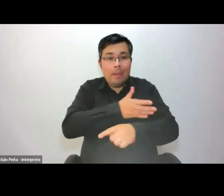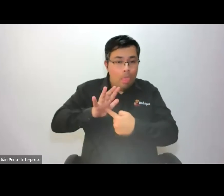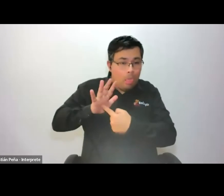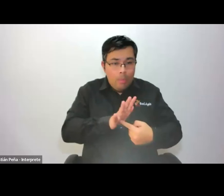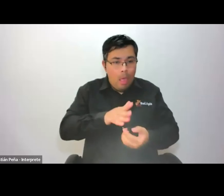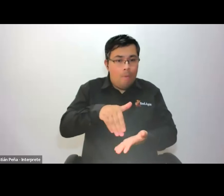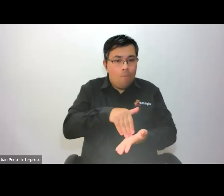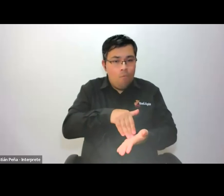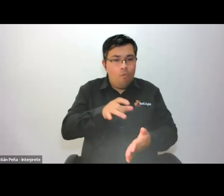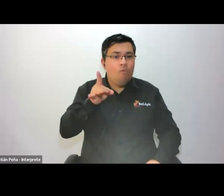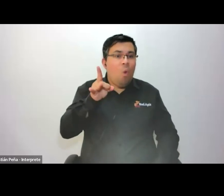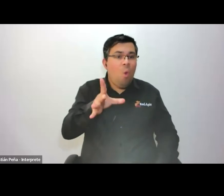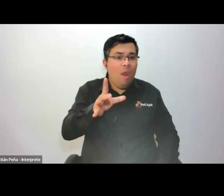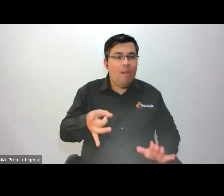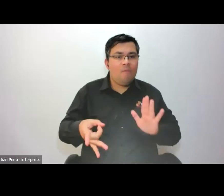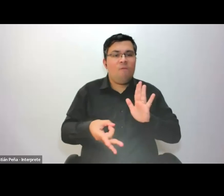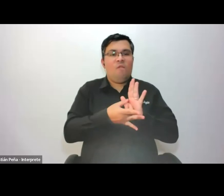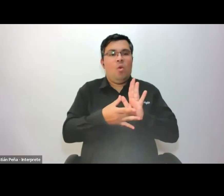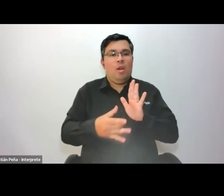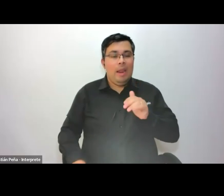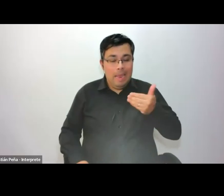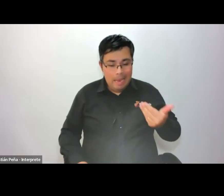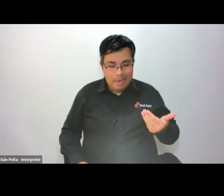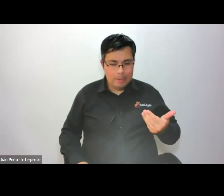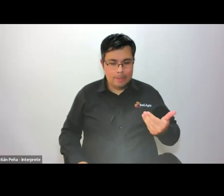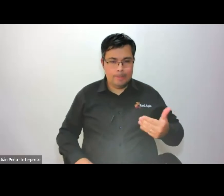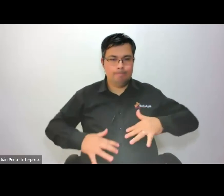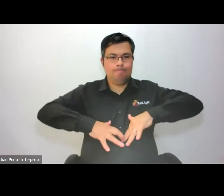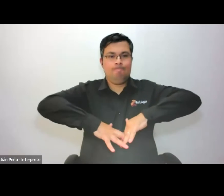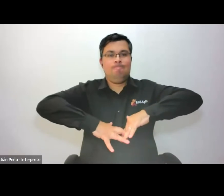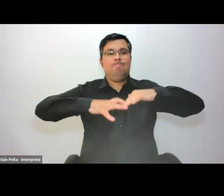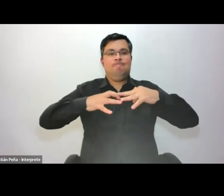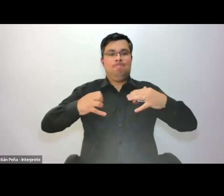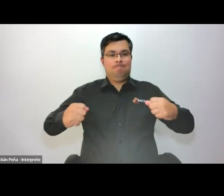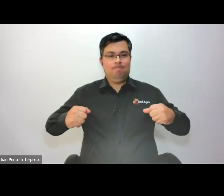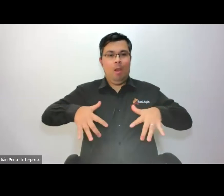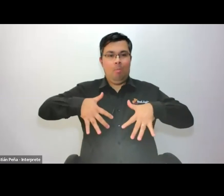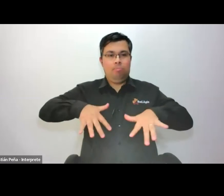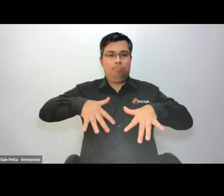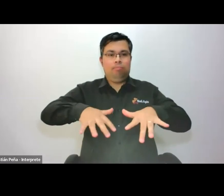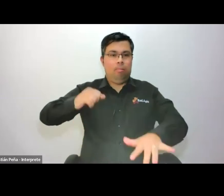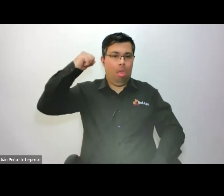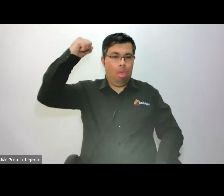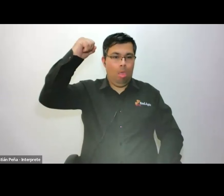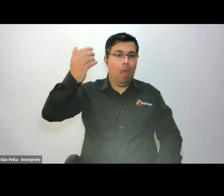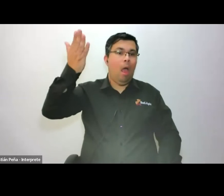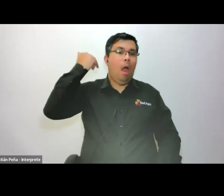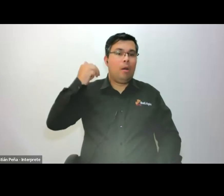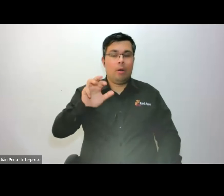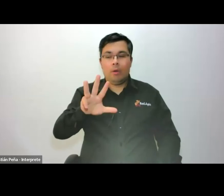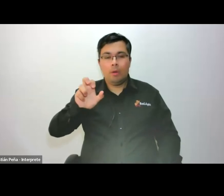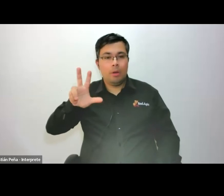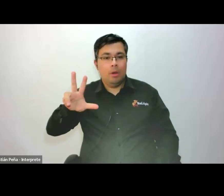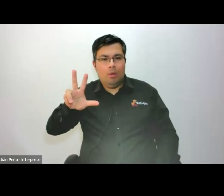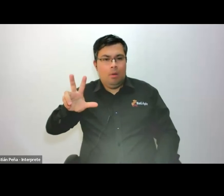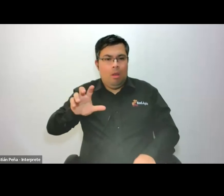hacerlo teniendo ya una normativa previa. En el 98 no existía ninguna posibilidad de pensar en un PIE.